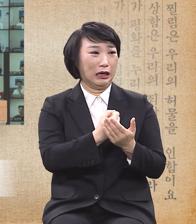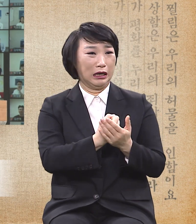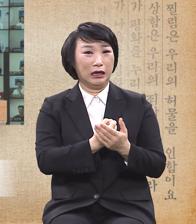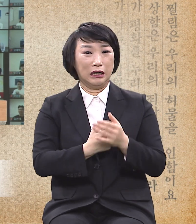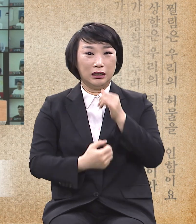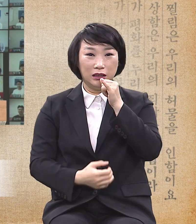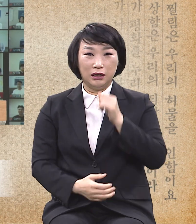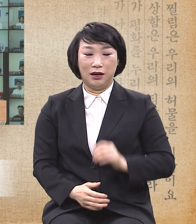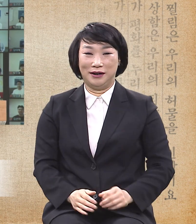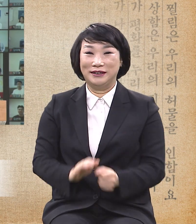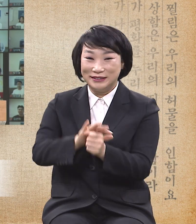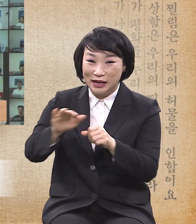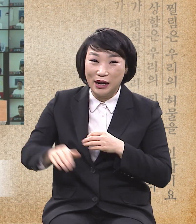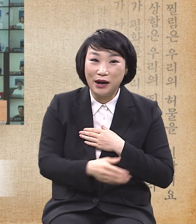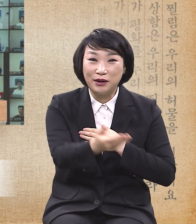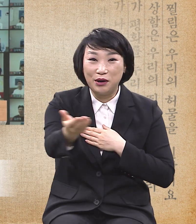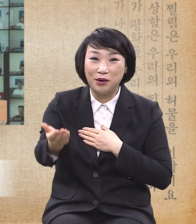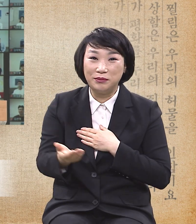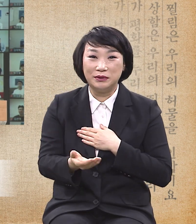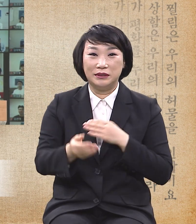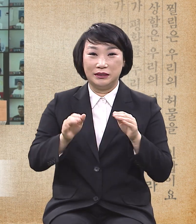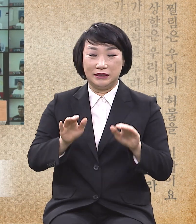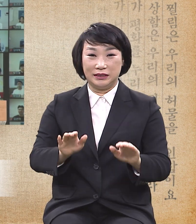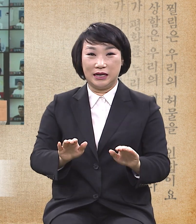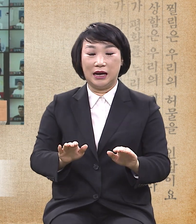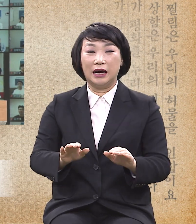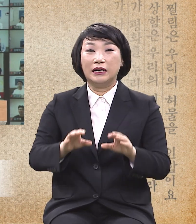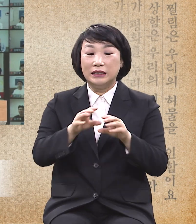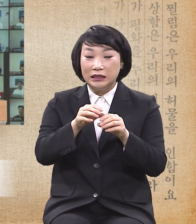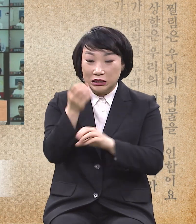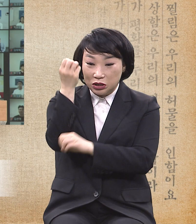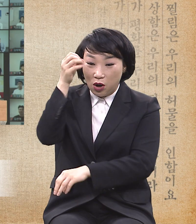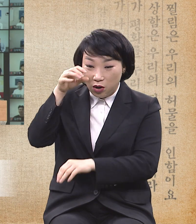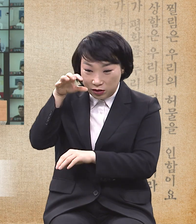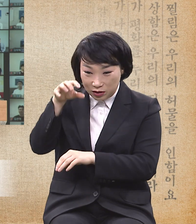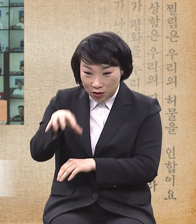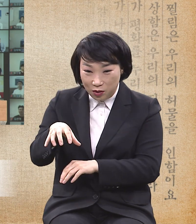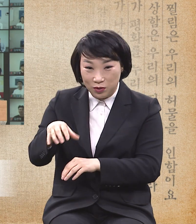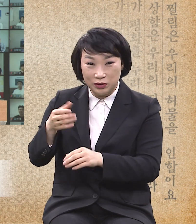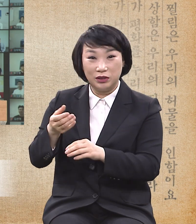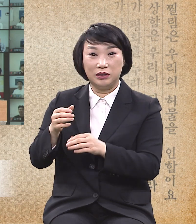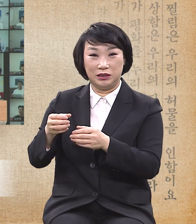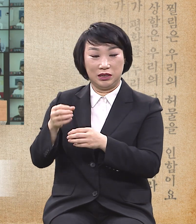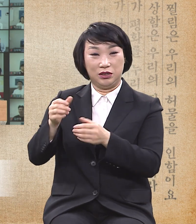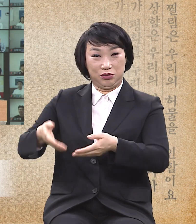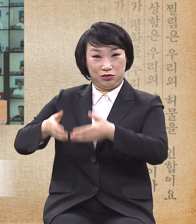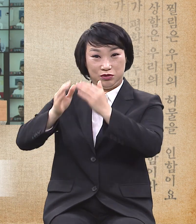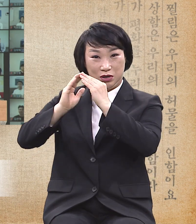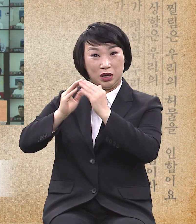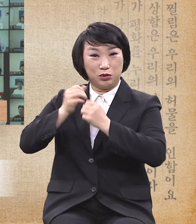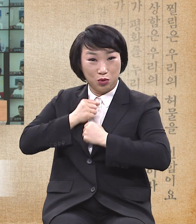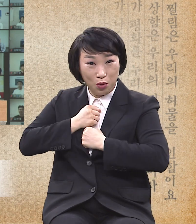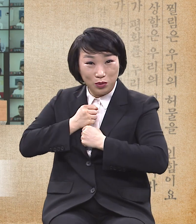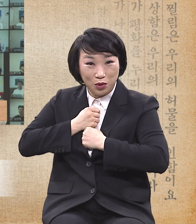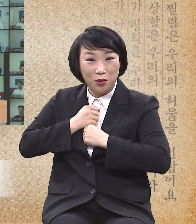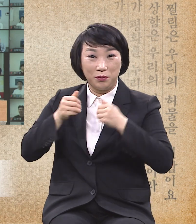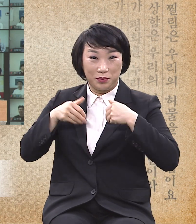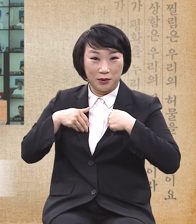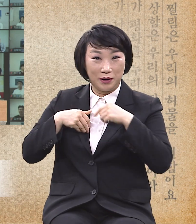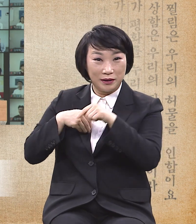말이에요. 사랑하는 여러분, 이 터 위에 아주 조심하라 그